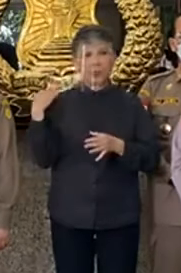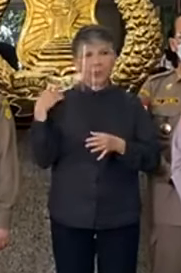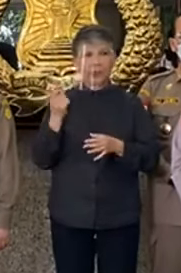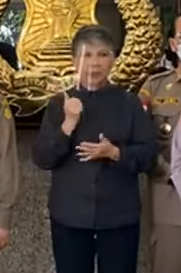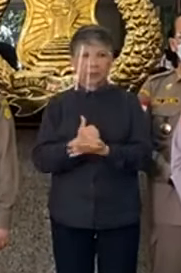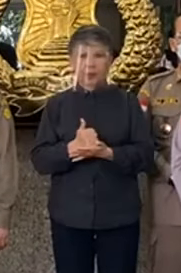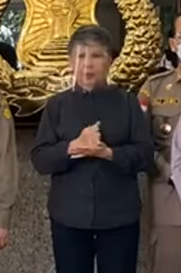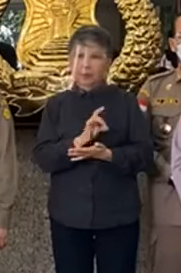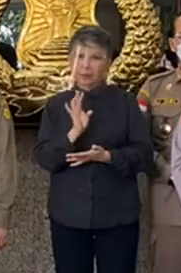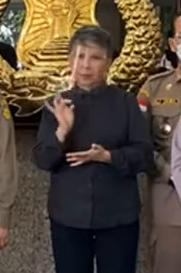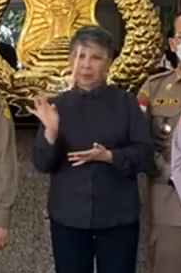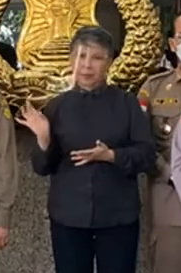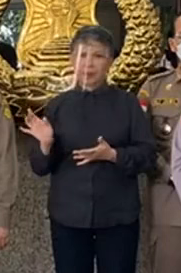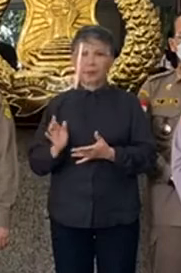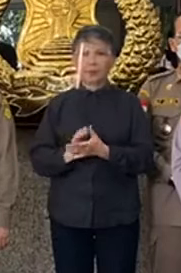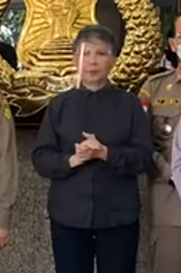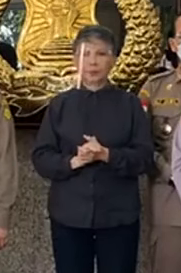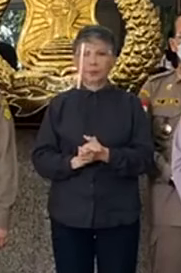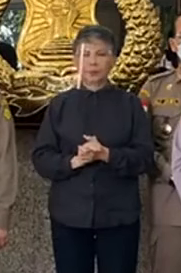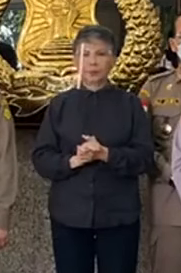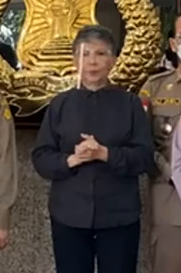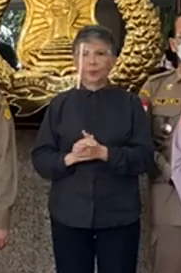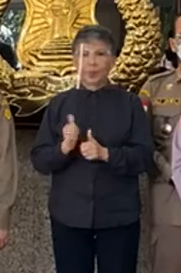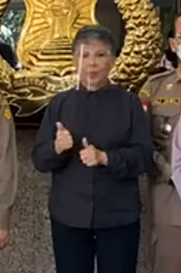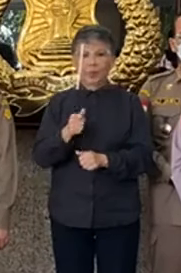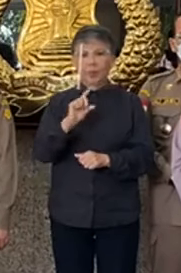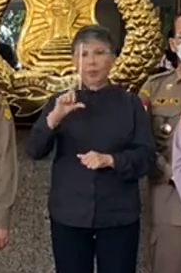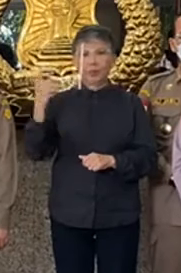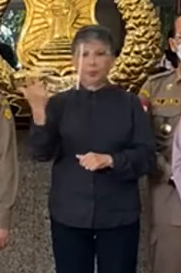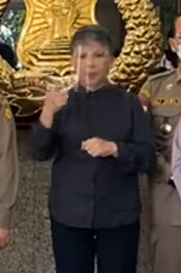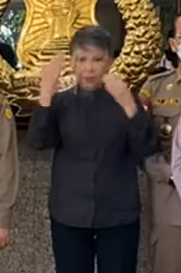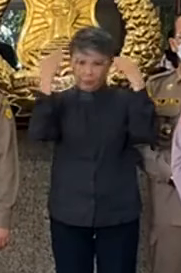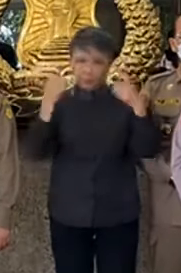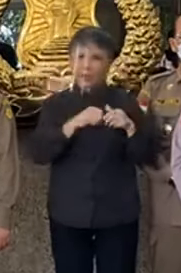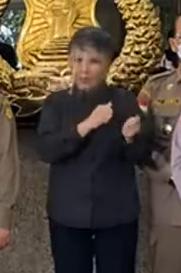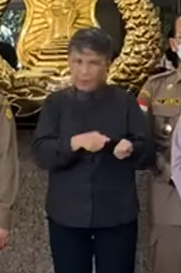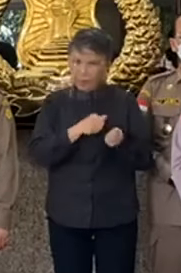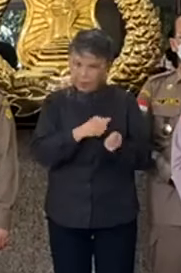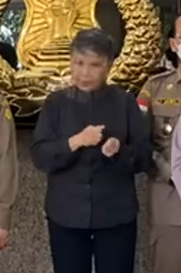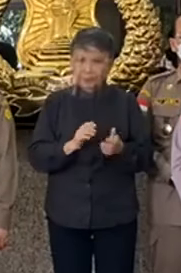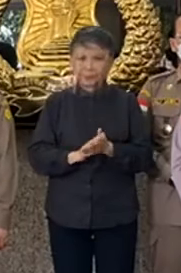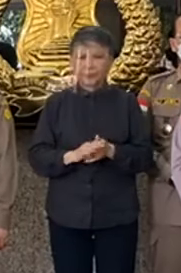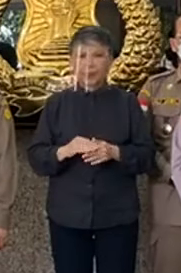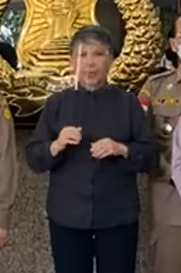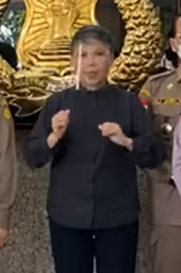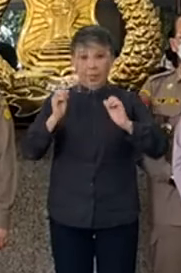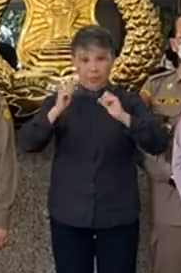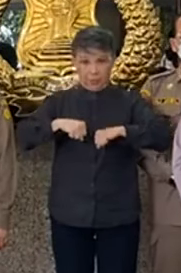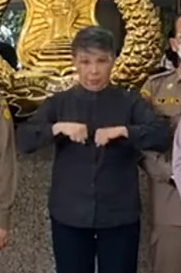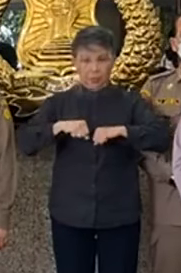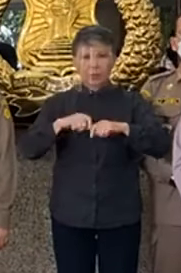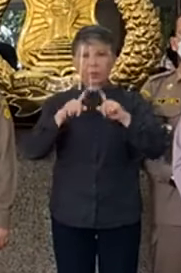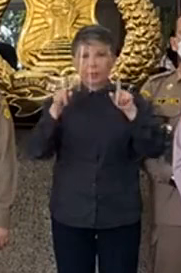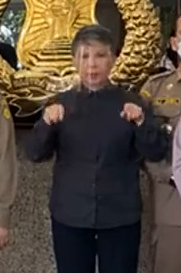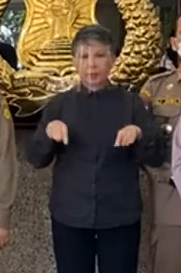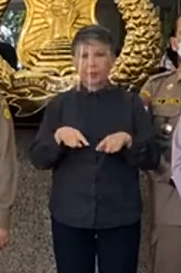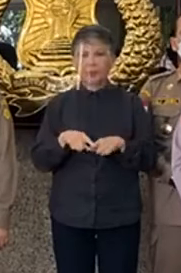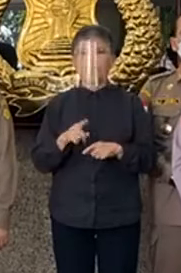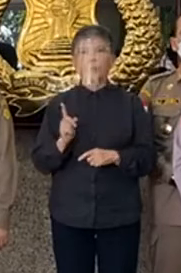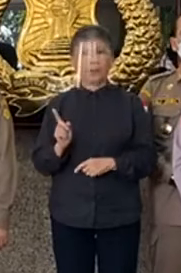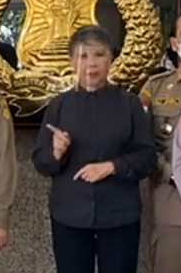dengan Dirjen terkait di Kementerian Pertanian. MOU ataupun nota kesepahaman ini